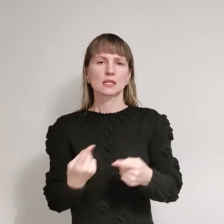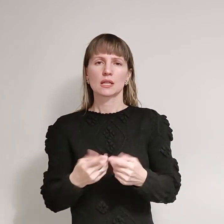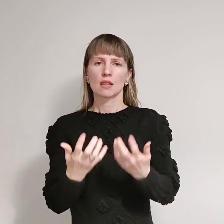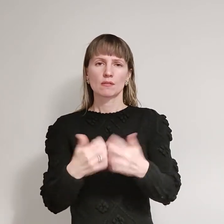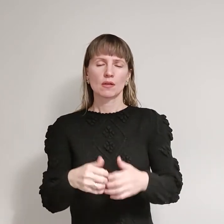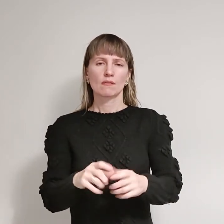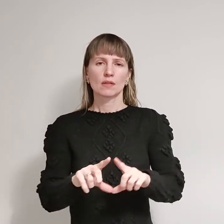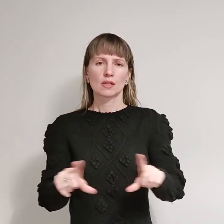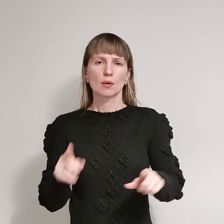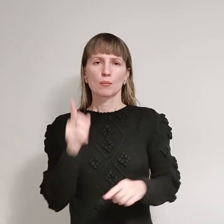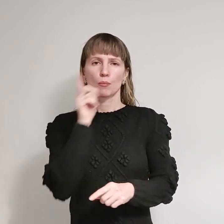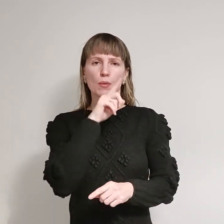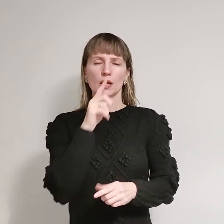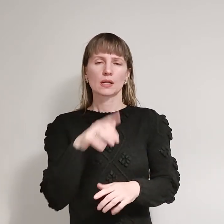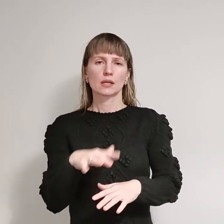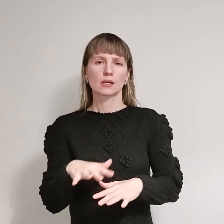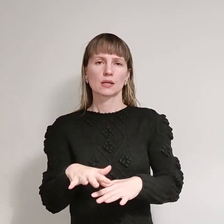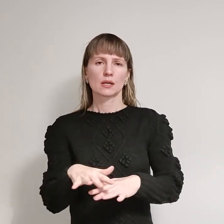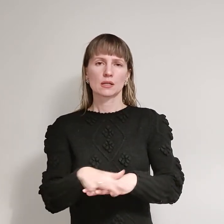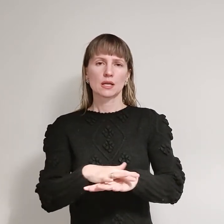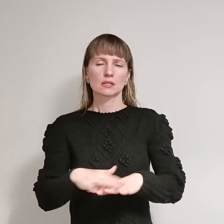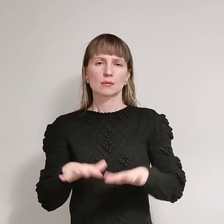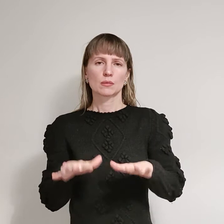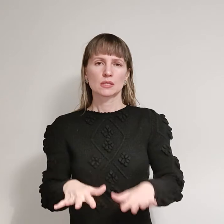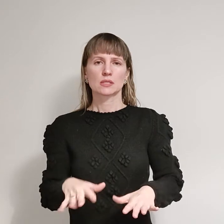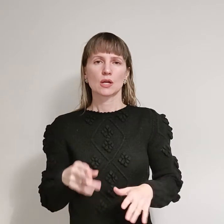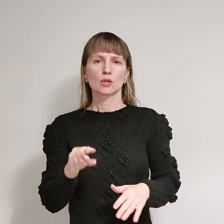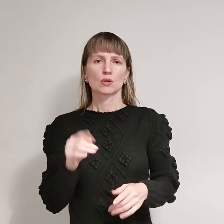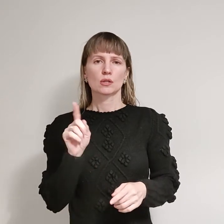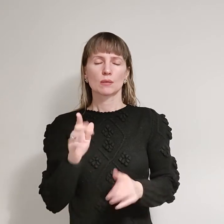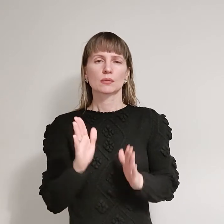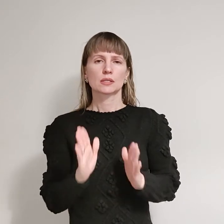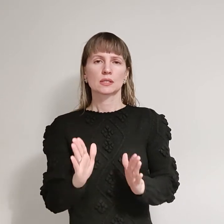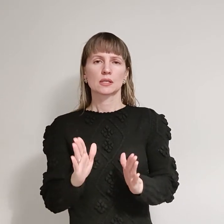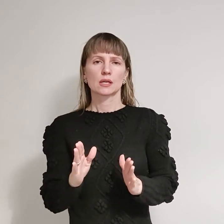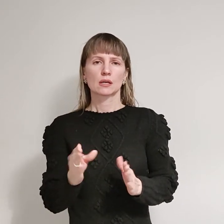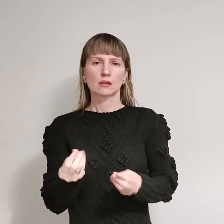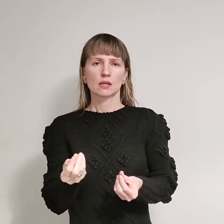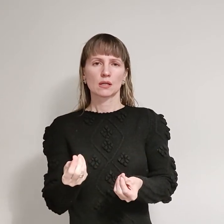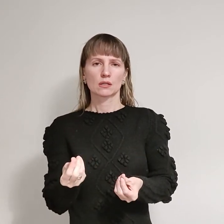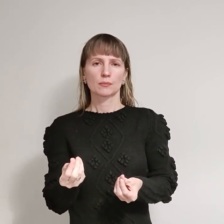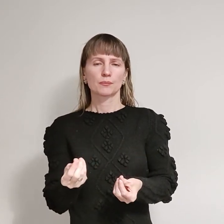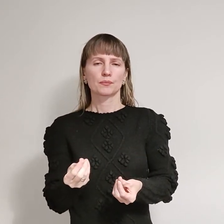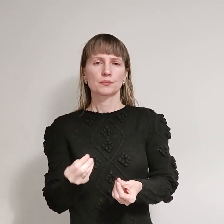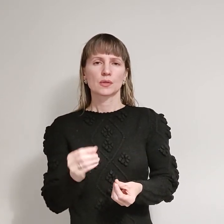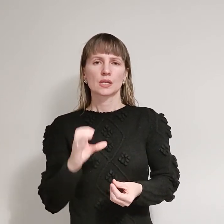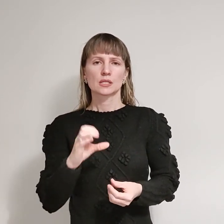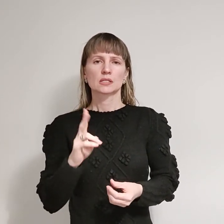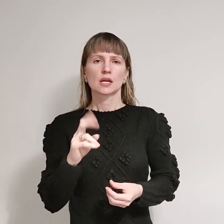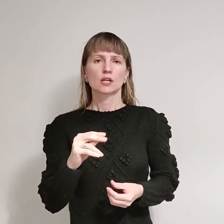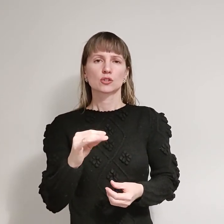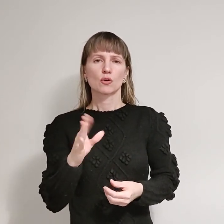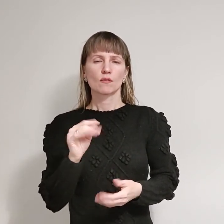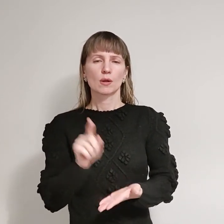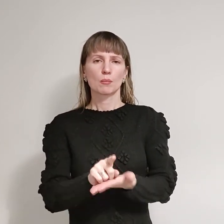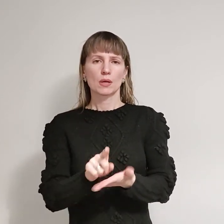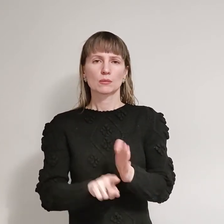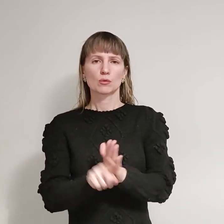відділення у невеличких населених пунктах, то там тільки готівка. Оксана Скачкова каже, пенсії почали виплачувати